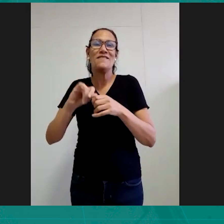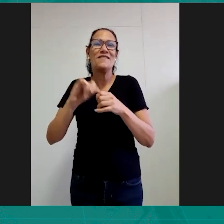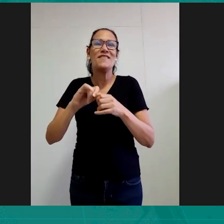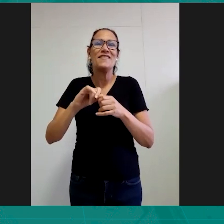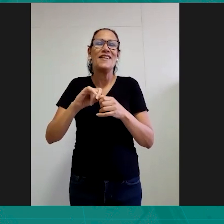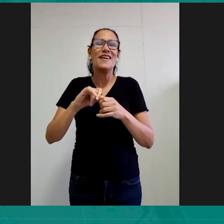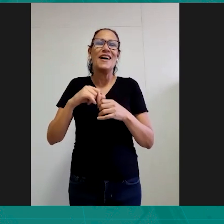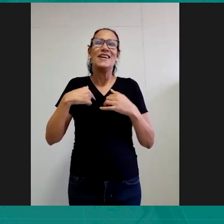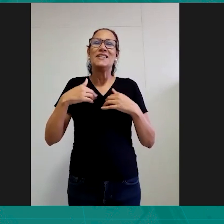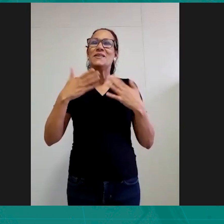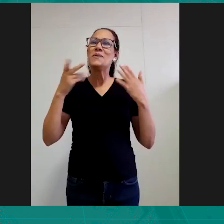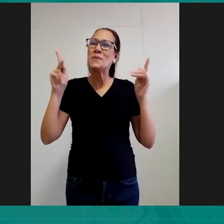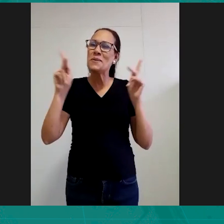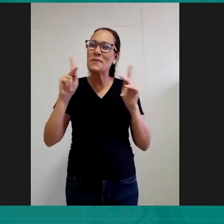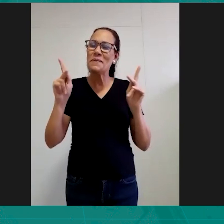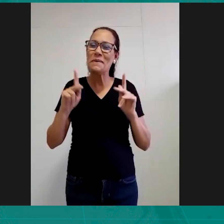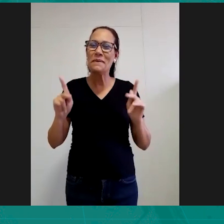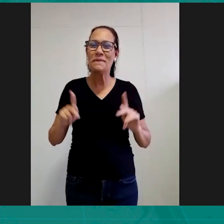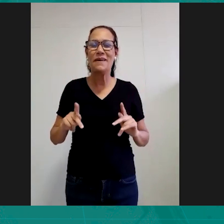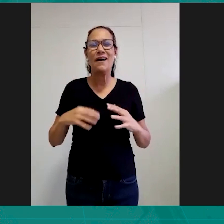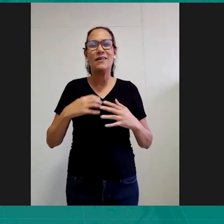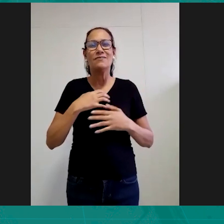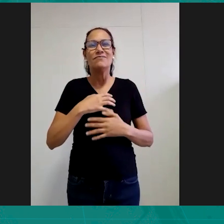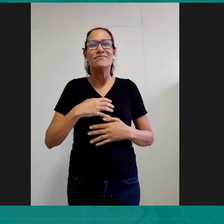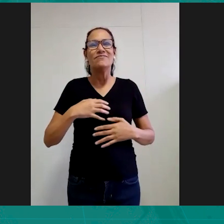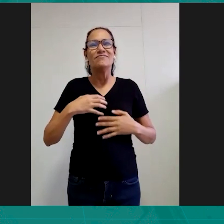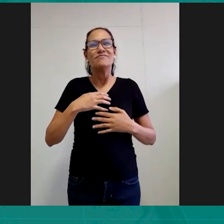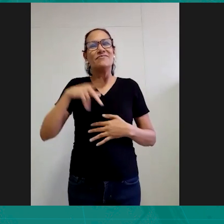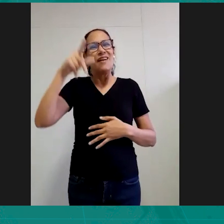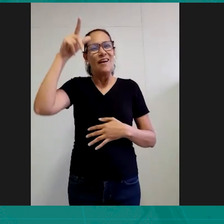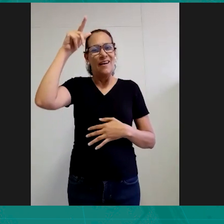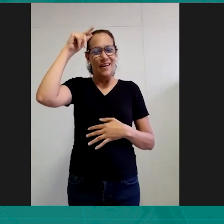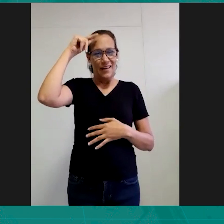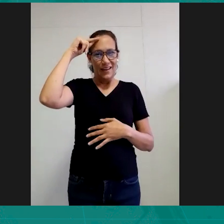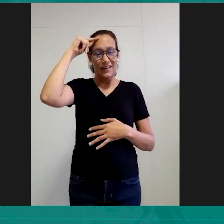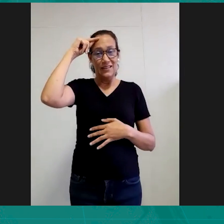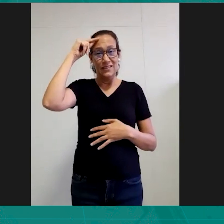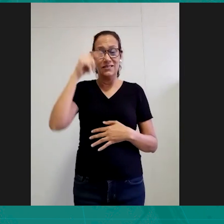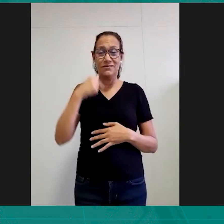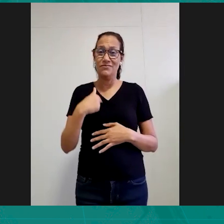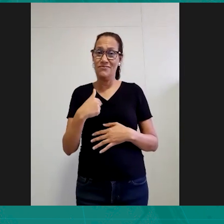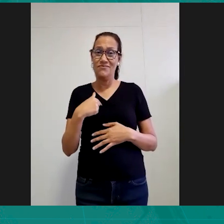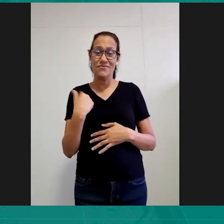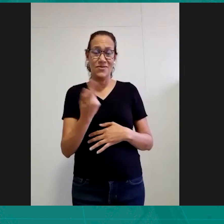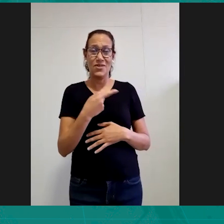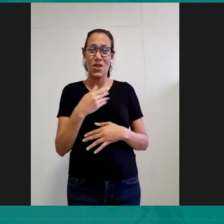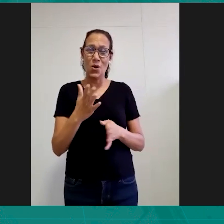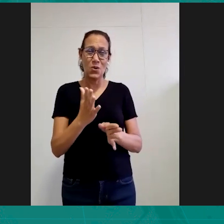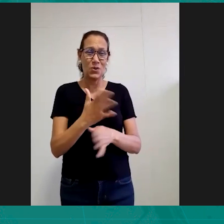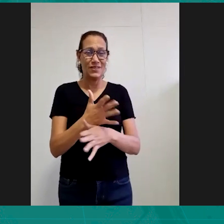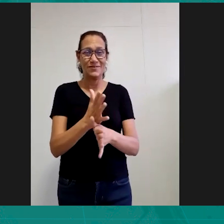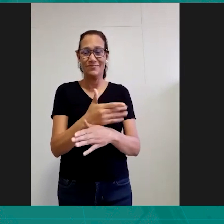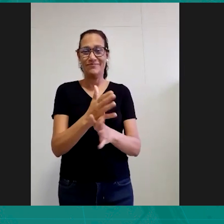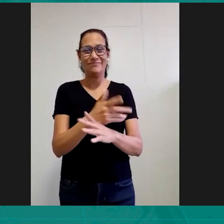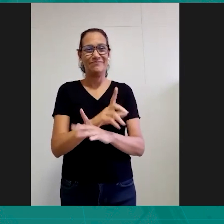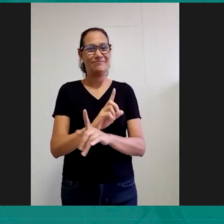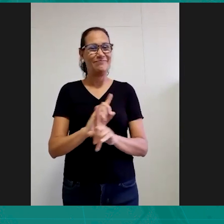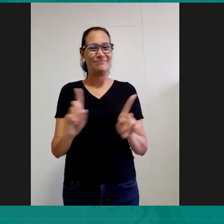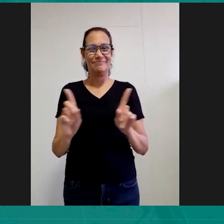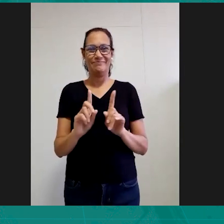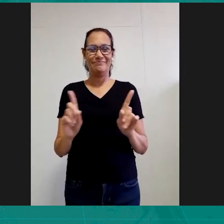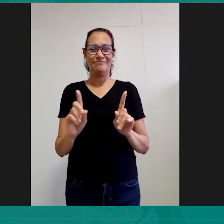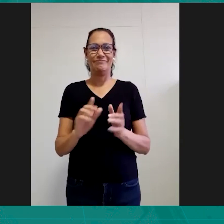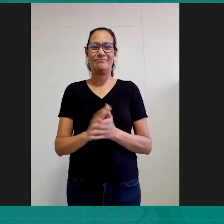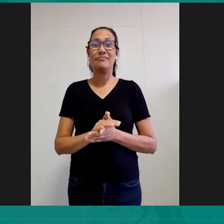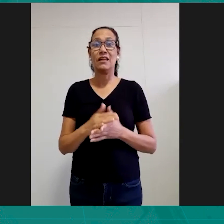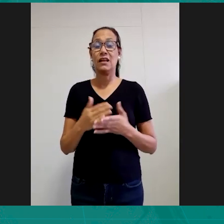não estando mais, né, mais perdidos como, né? Por isso, irmãos, em Mateus